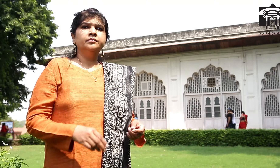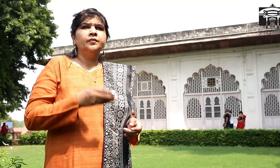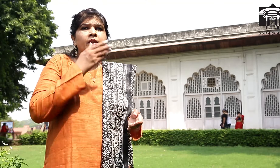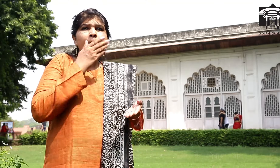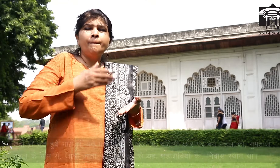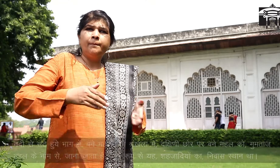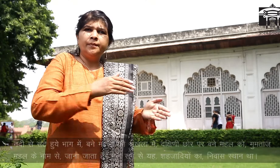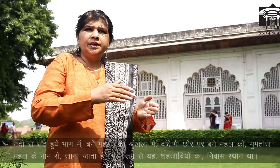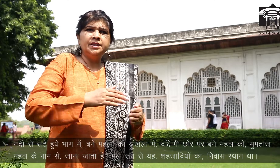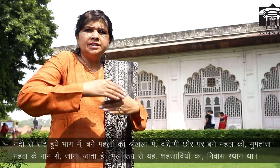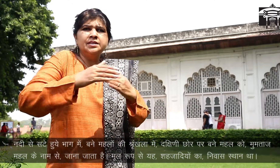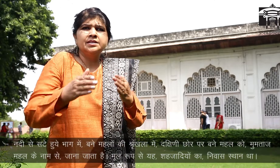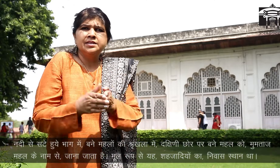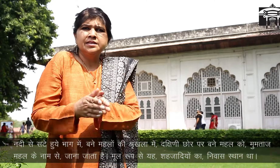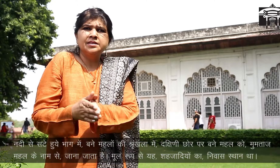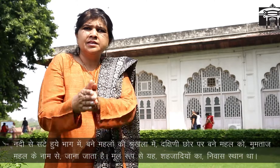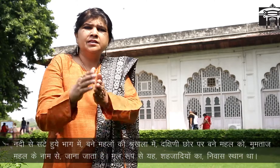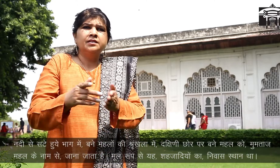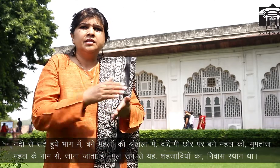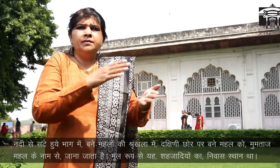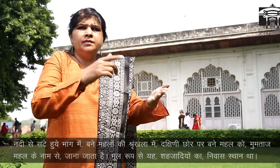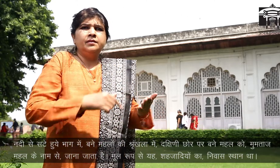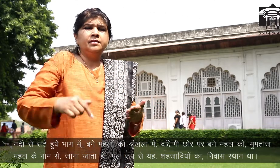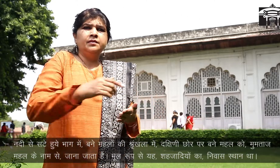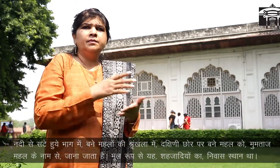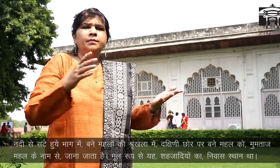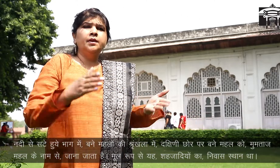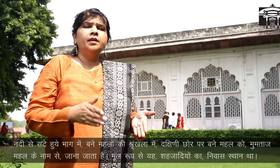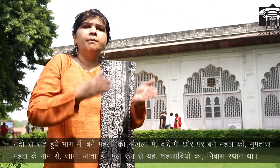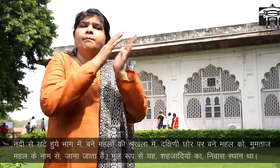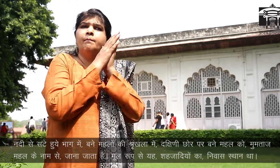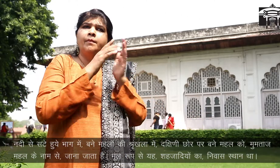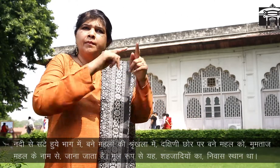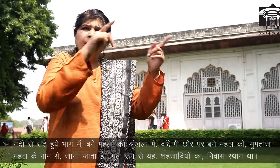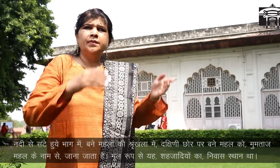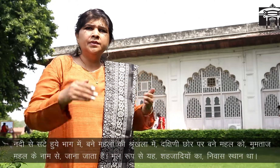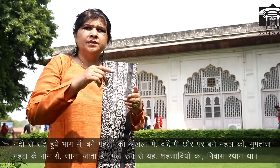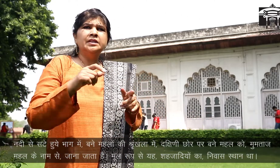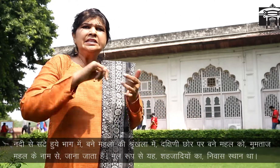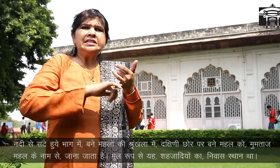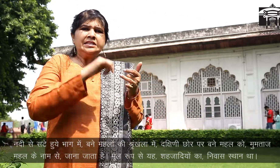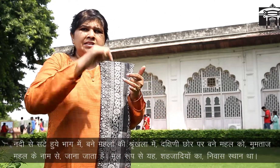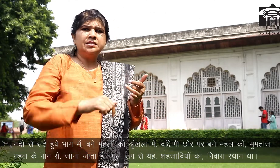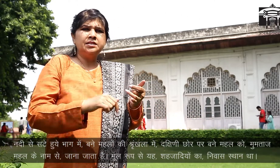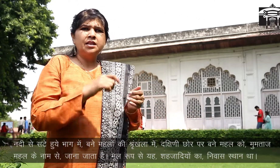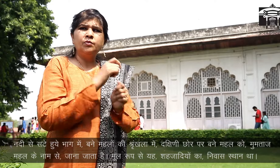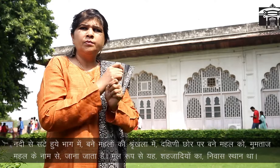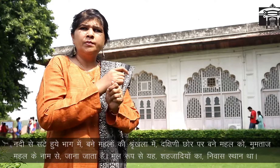नदी से सटे हुए भाग में बने महलों की श्रृंखला में दक्षिणी छोर पर बने महल को